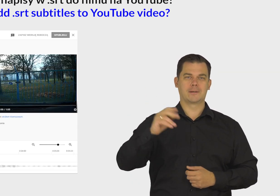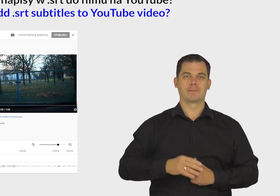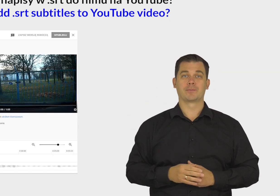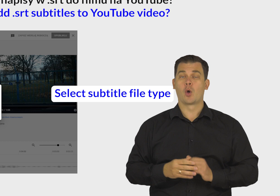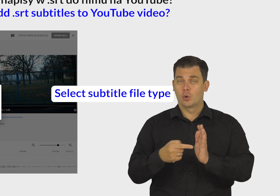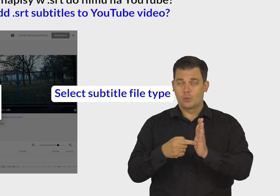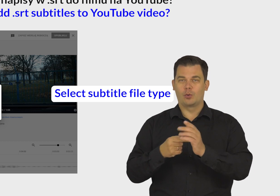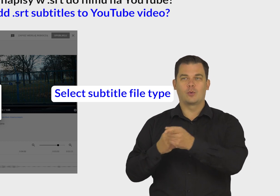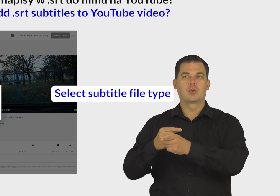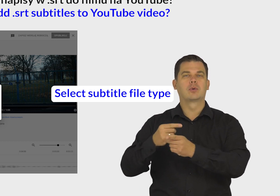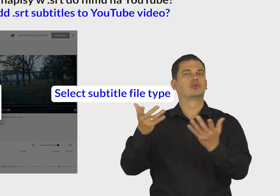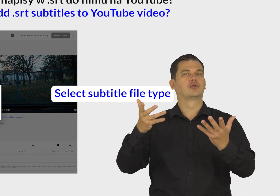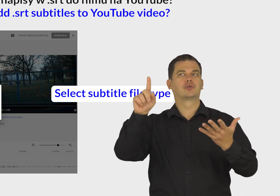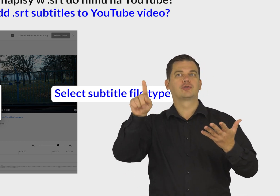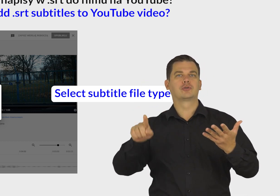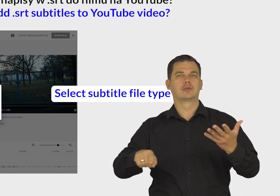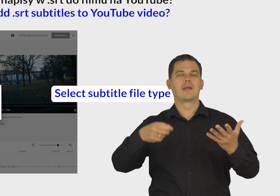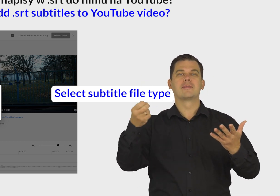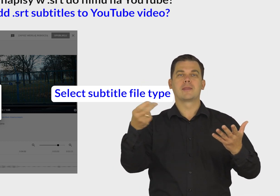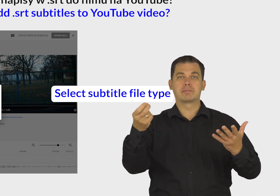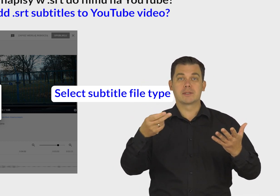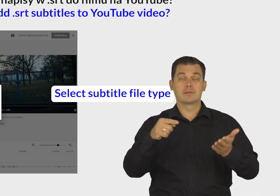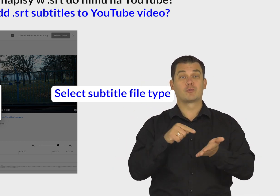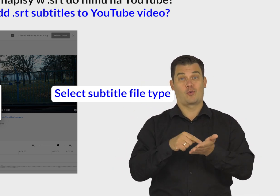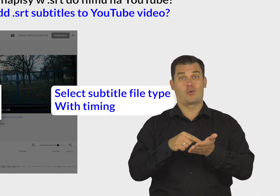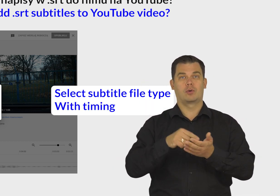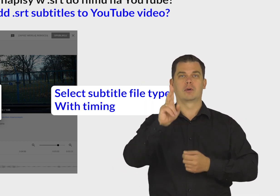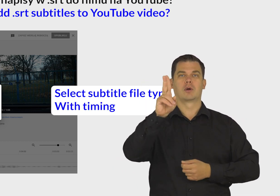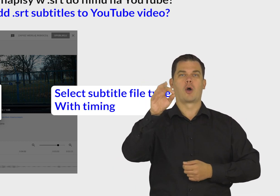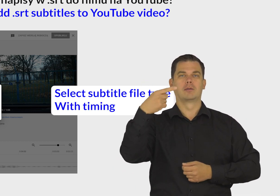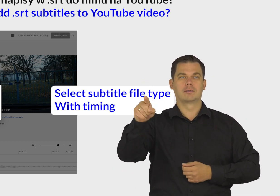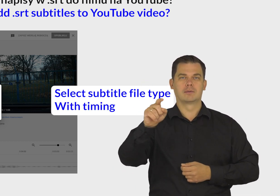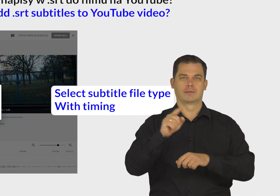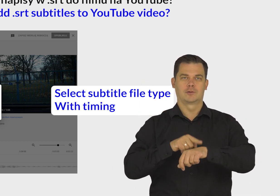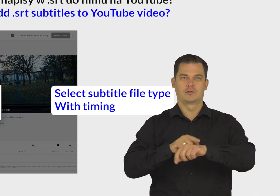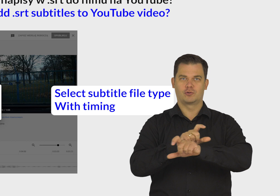Dzięki za oglądanie!